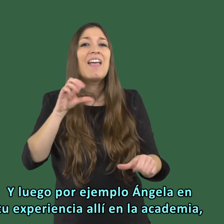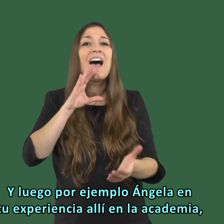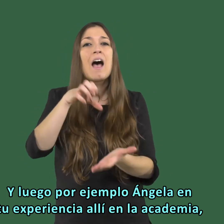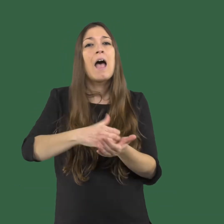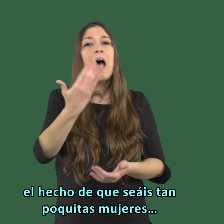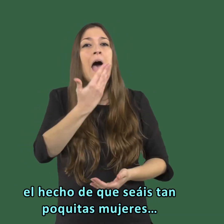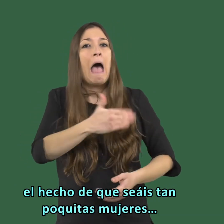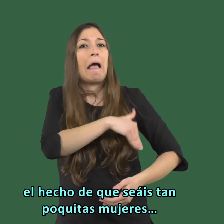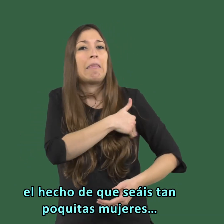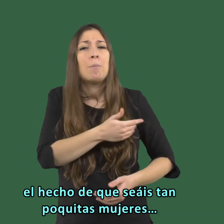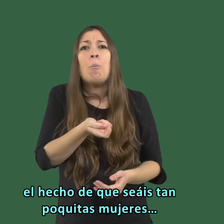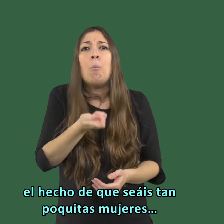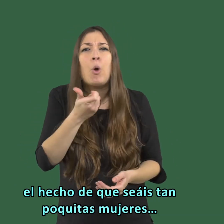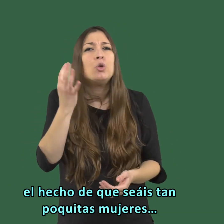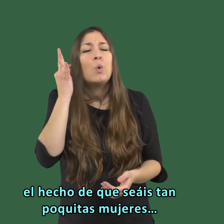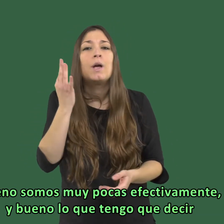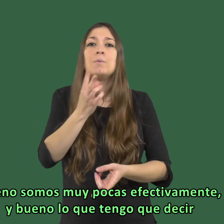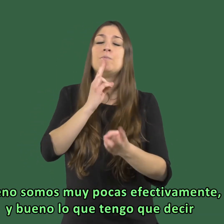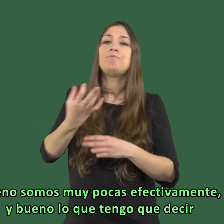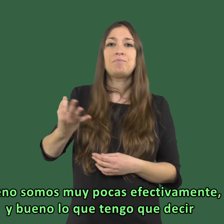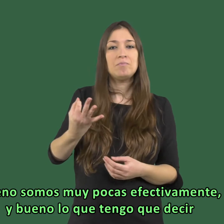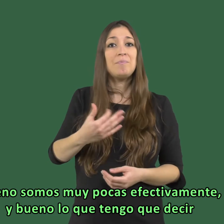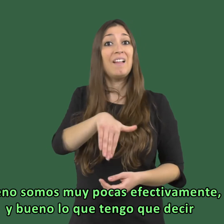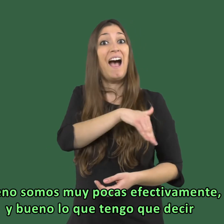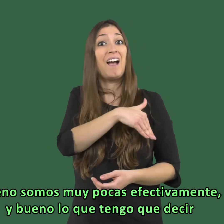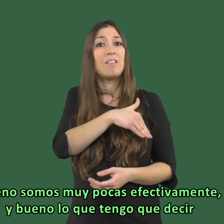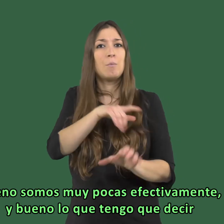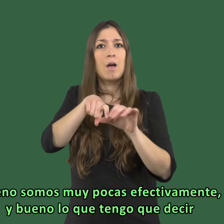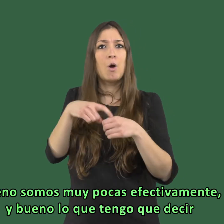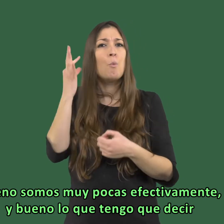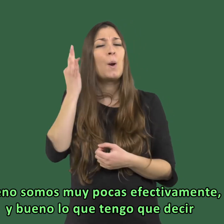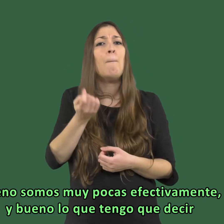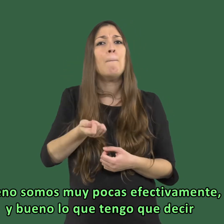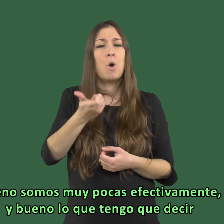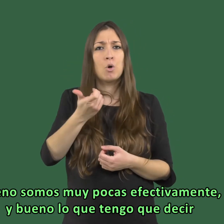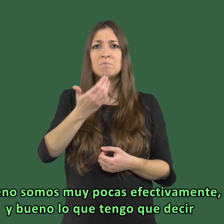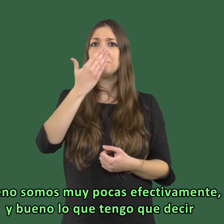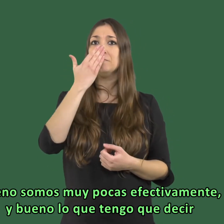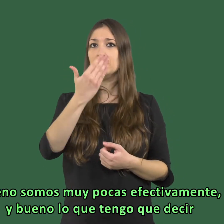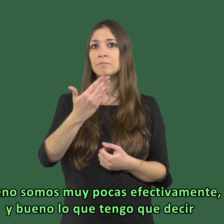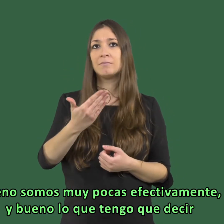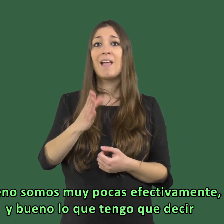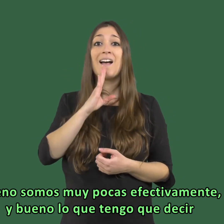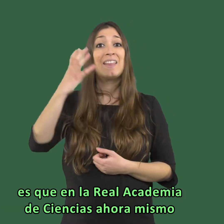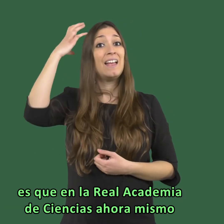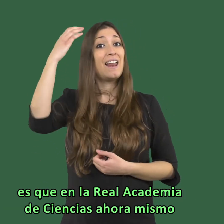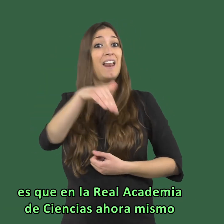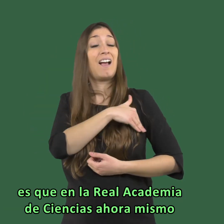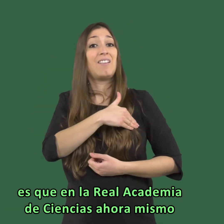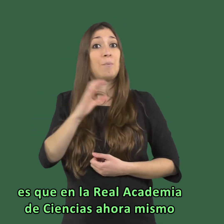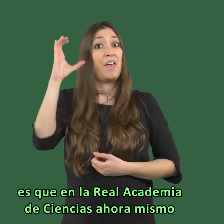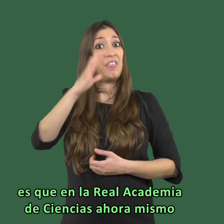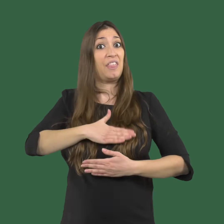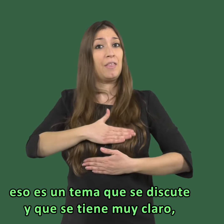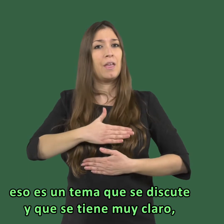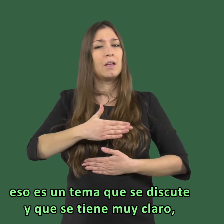en la academia, el hecho de que seáis tan poquitas mujeres. Bueno, somos muy pocas, sí, efectivamente. Y bueno, lo que tengo que decir es que en la Real Academia de Ciencias